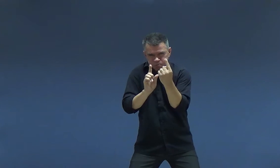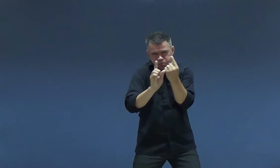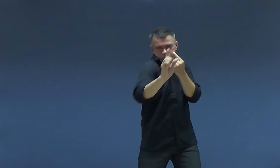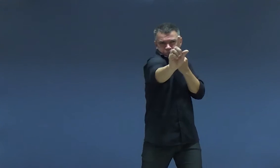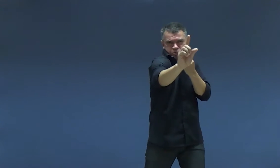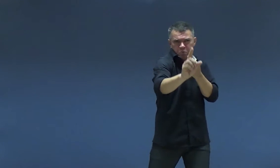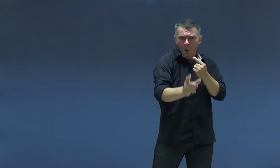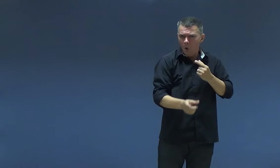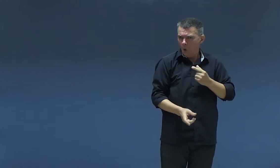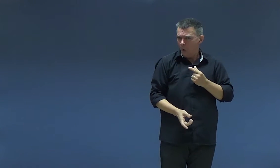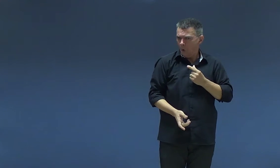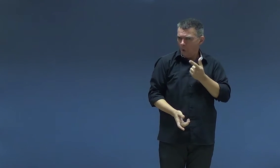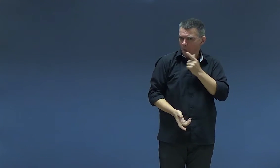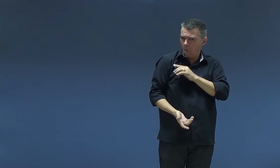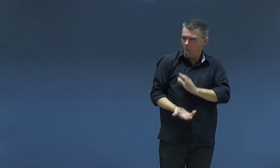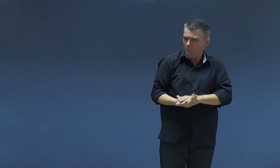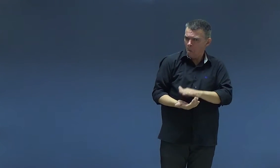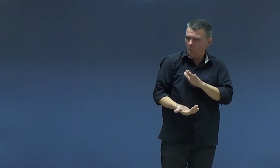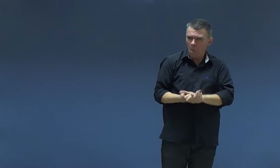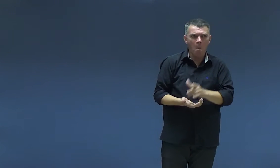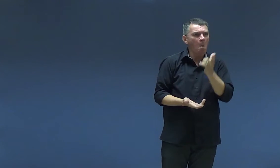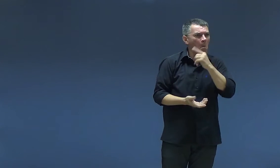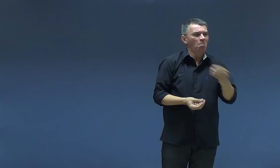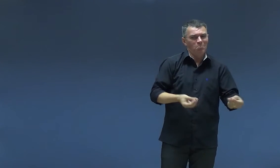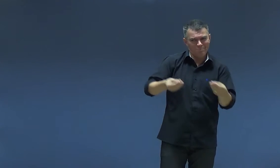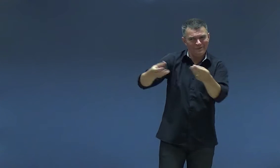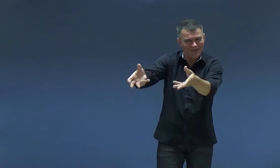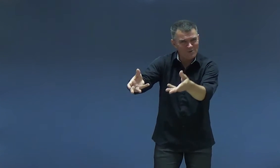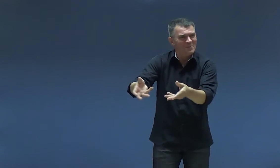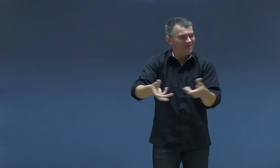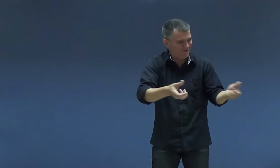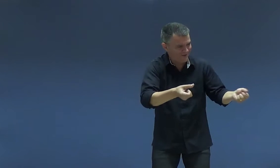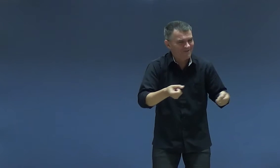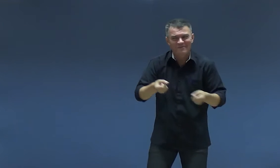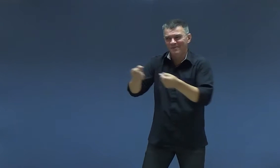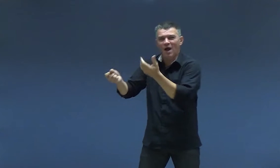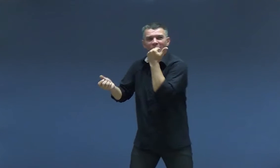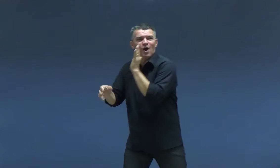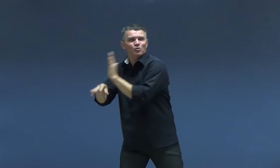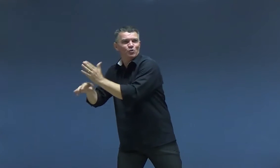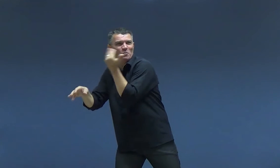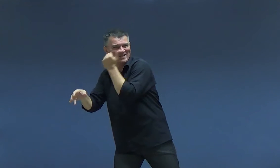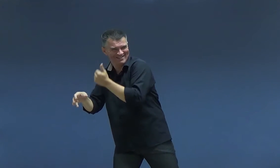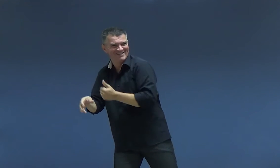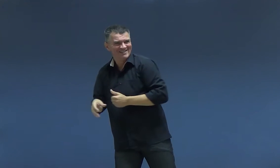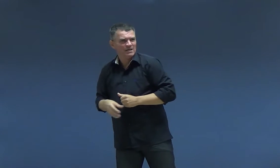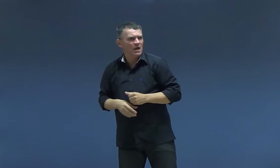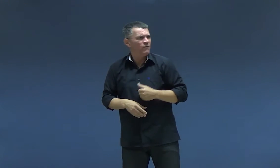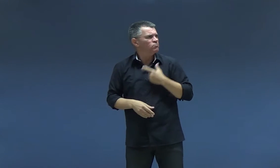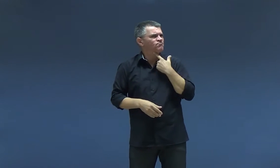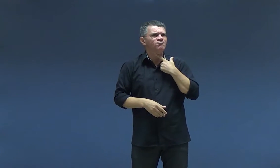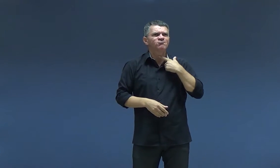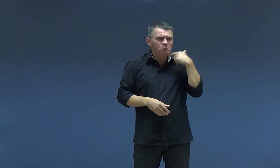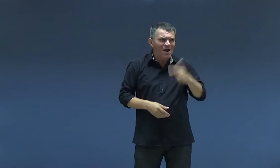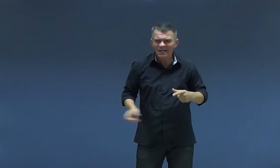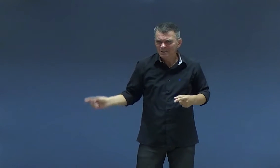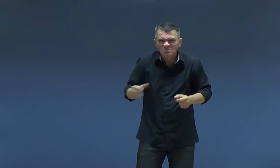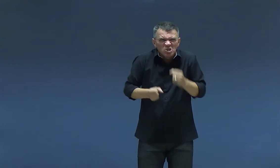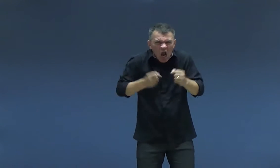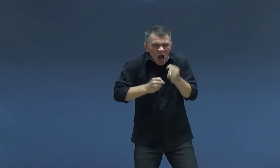correr. E ele conseguia correr e ganhava sempre. E daí eles davam essa comida pra ele. E ele ajudava a família assim, né? Ele, ah,